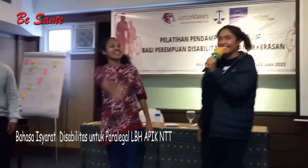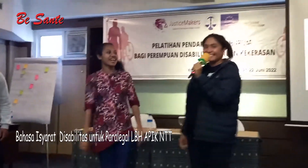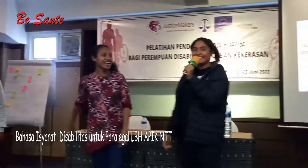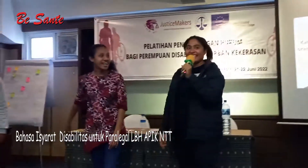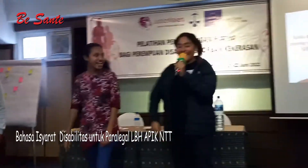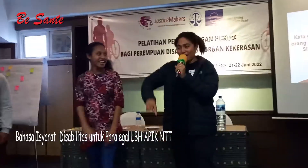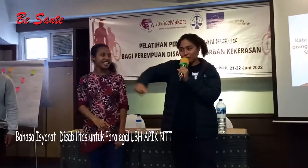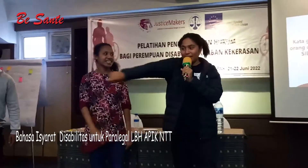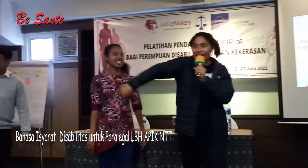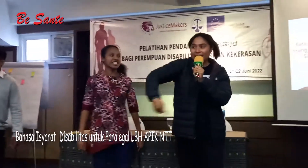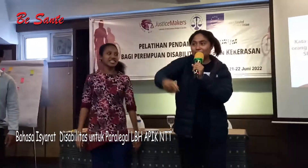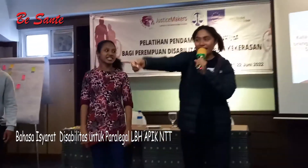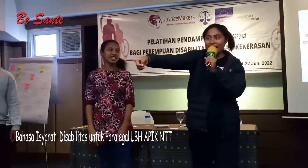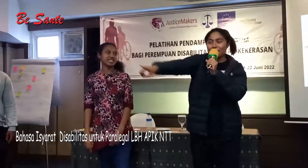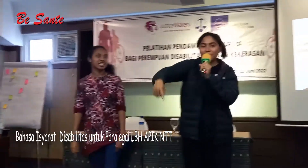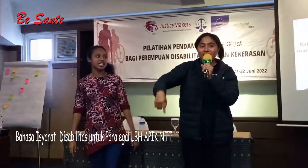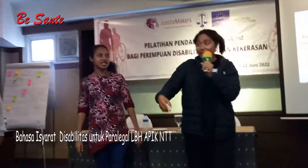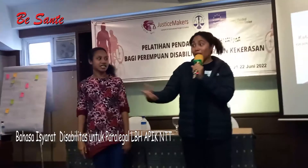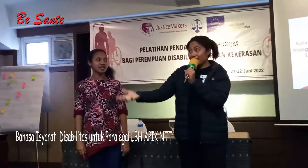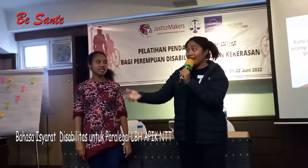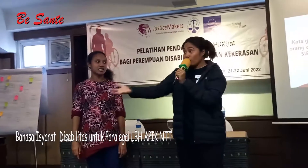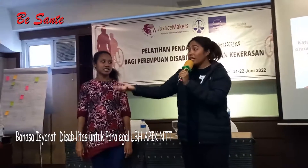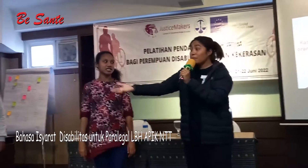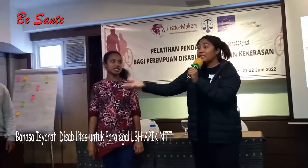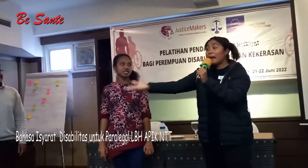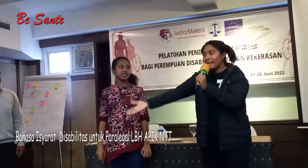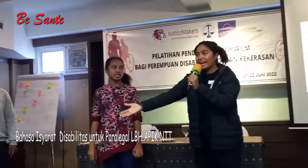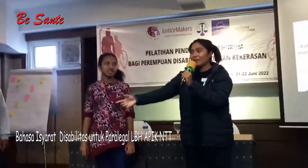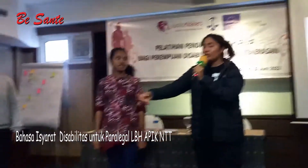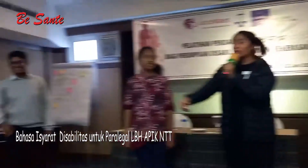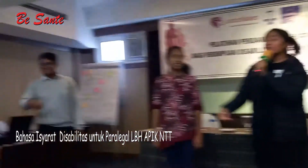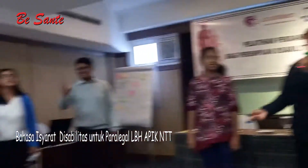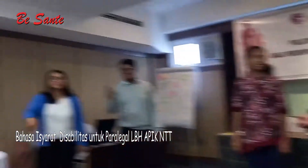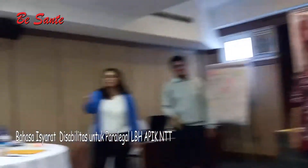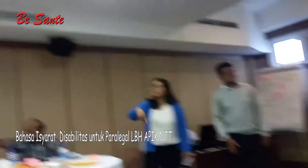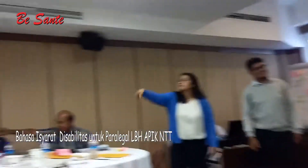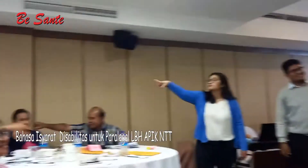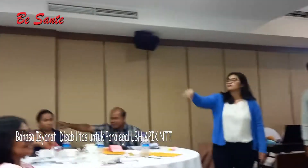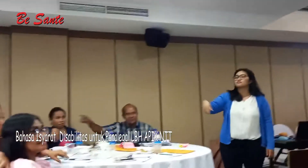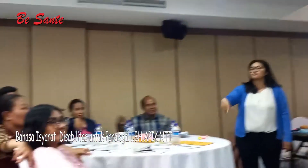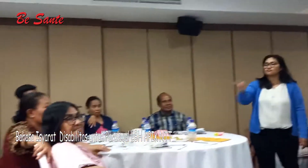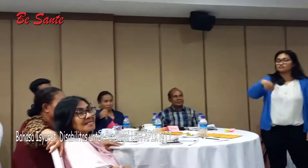kanan. Ah, putar kanan mereka. Iya, dong yang di mana gitu. Siapa yang datang? Mereka.